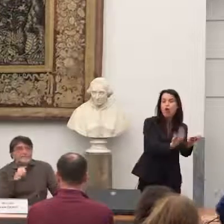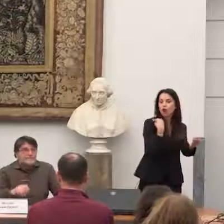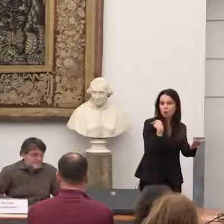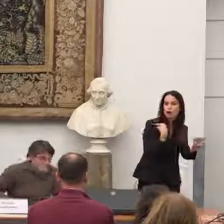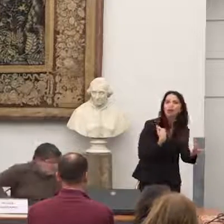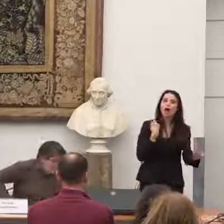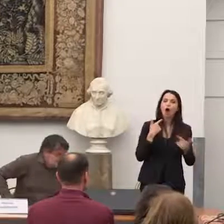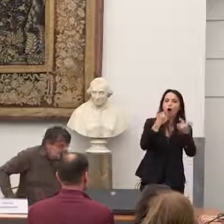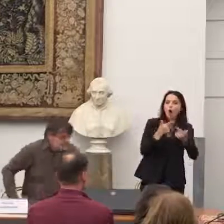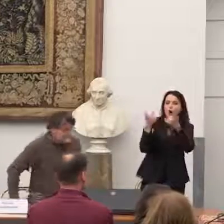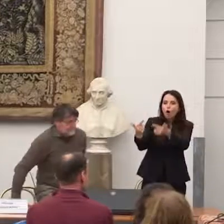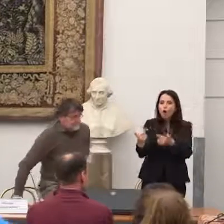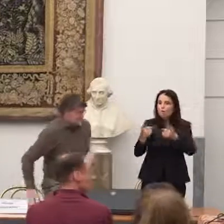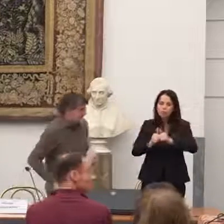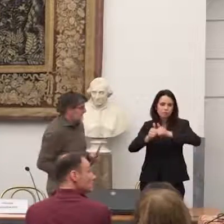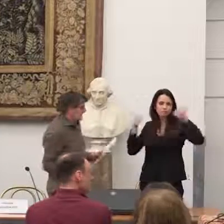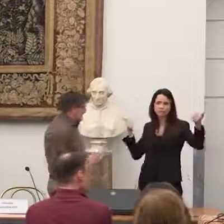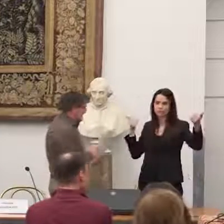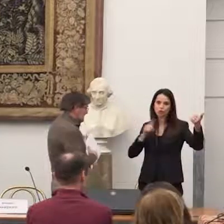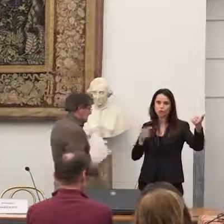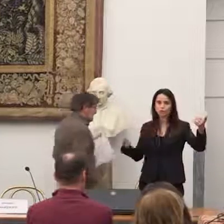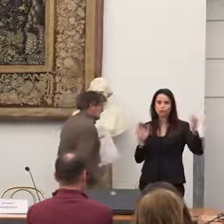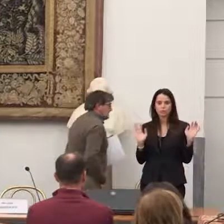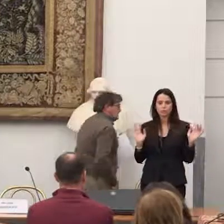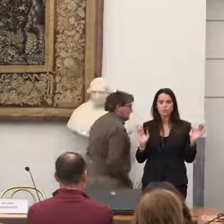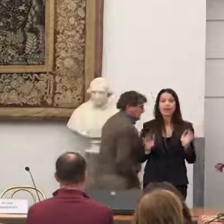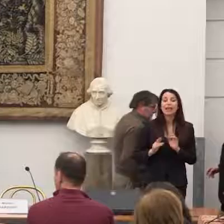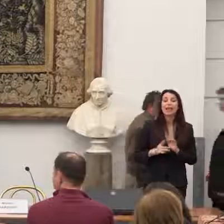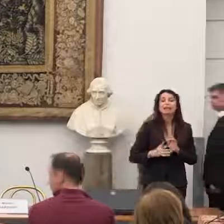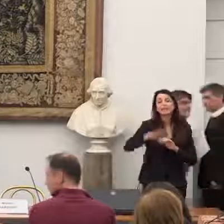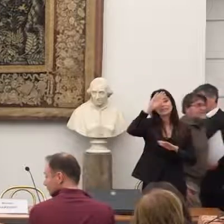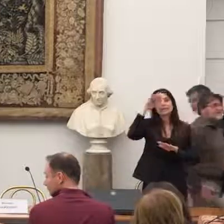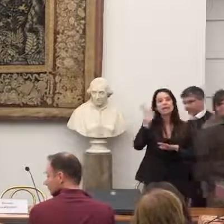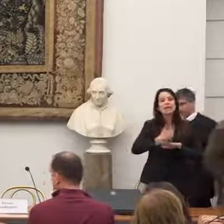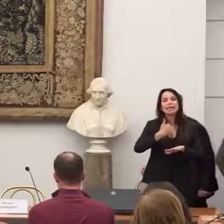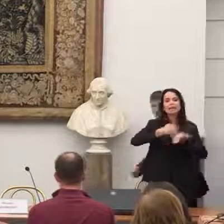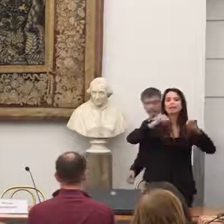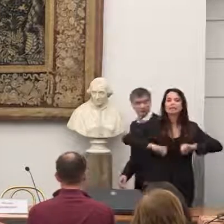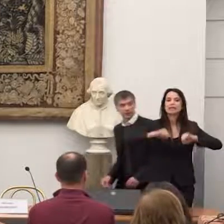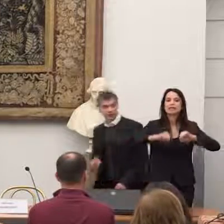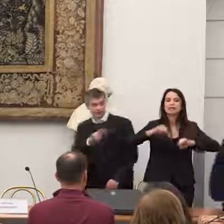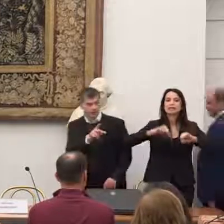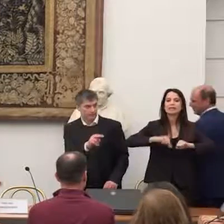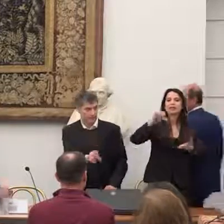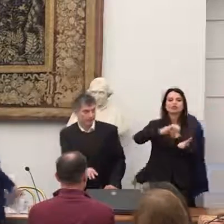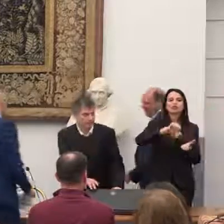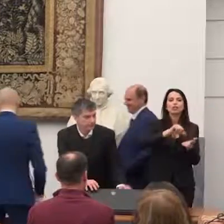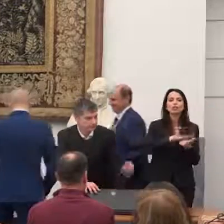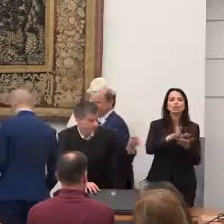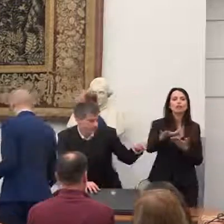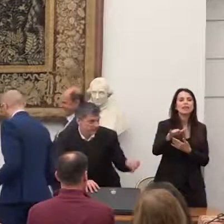di Antonino Sabbia, che è stato appena citato, direttore sanitario della Fondazione Santa Lucia. Grazie.